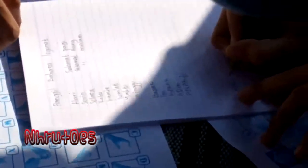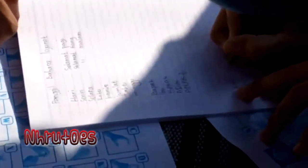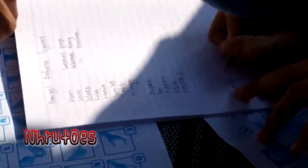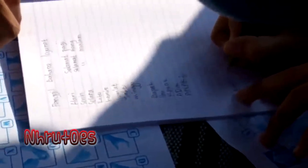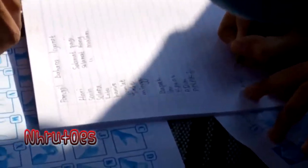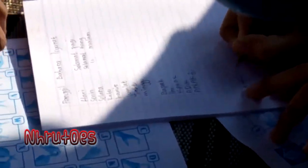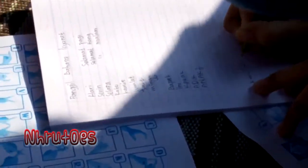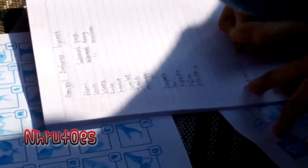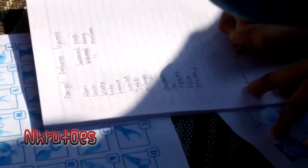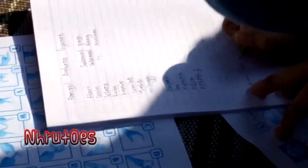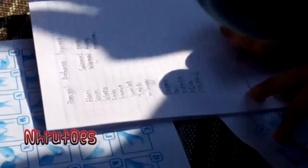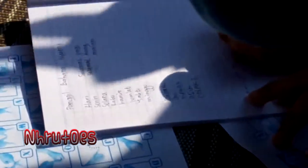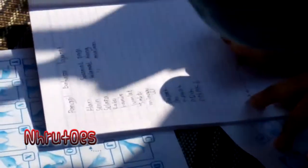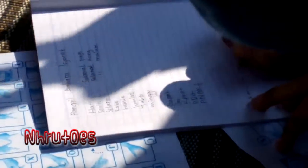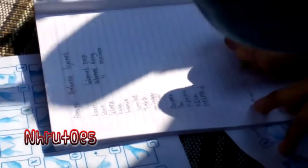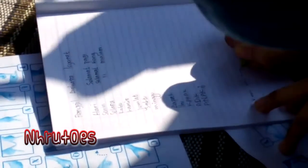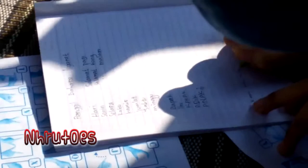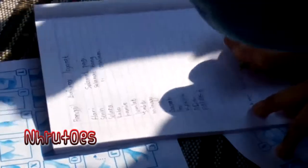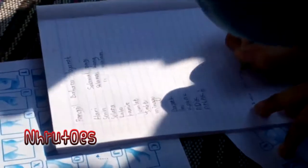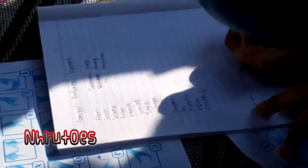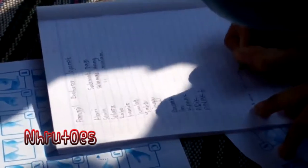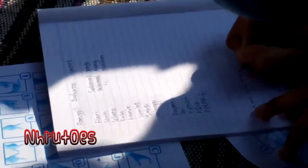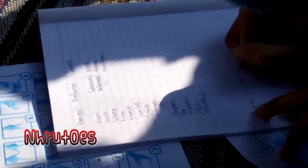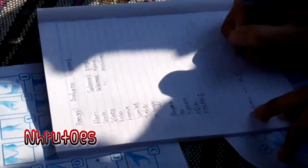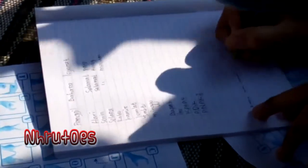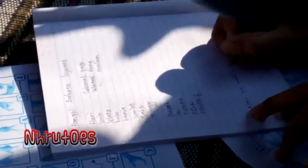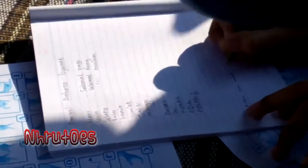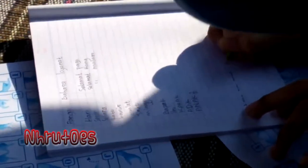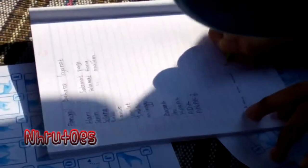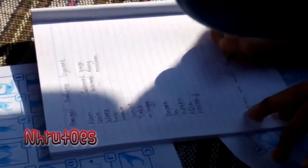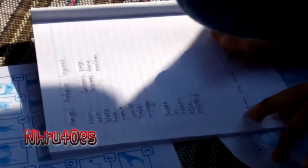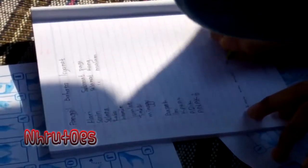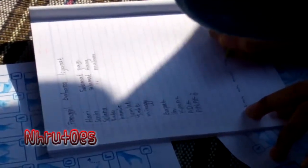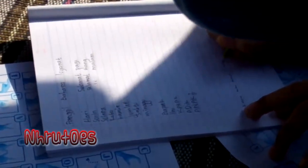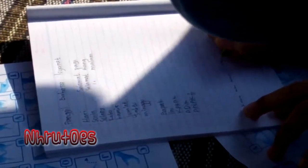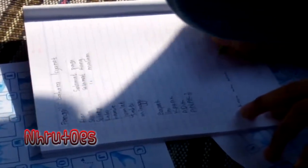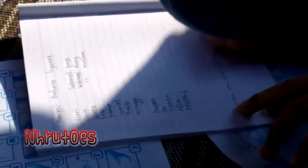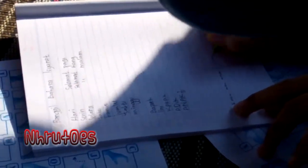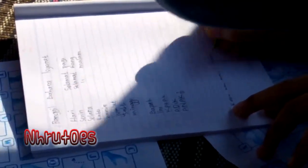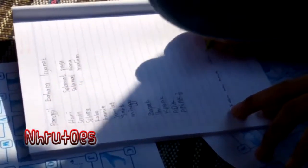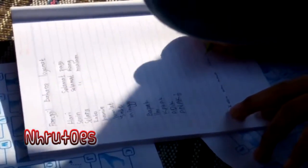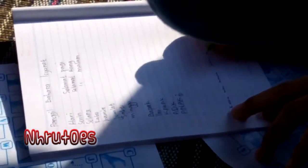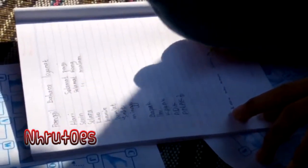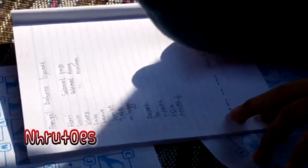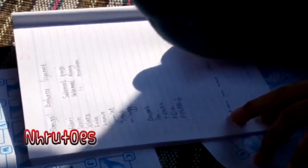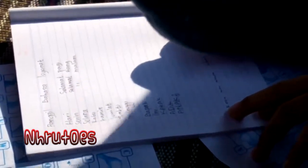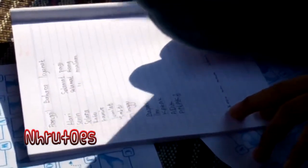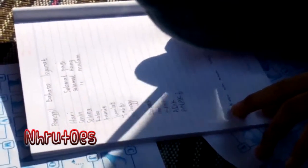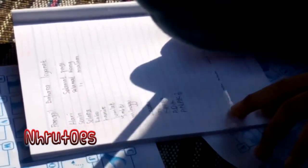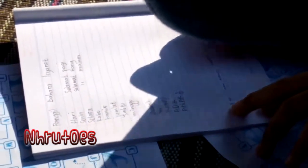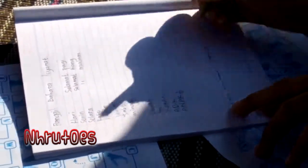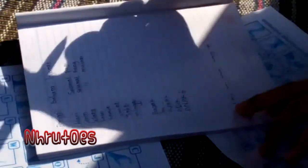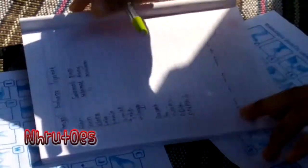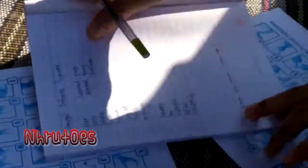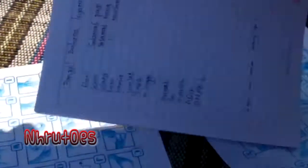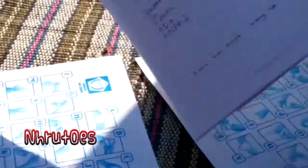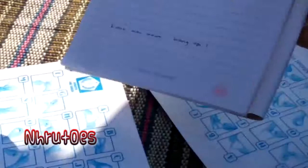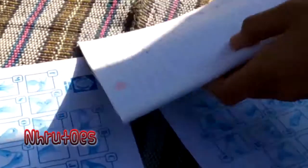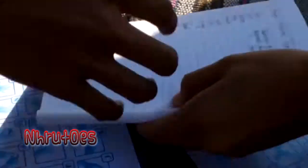teman-teman bisa sendiri saat ini kemarin melihat di koran itu ada 4 di